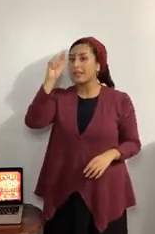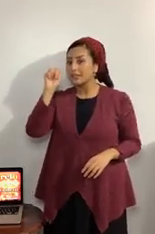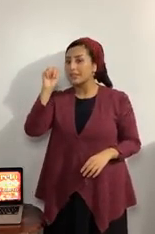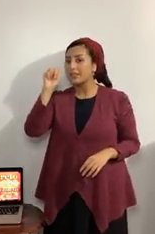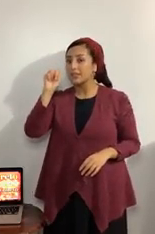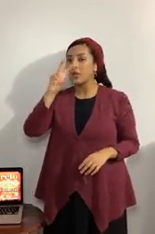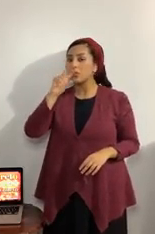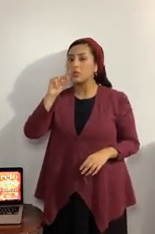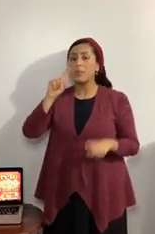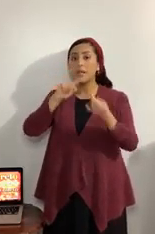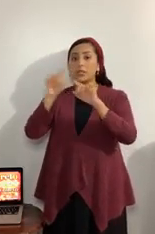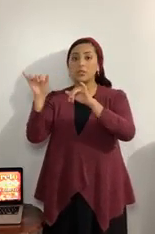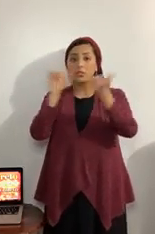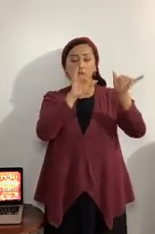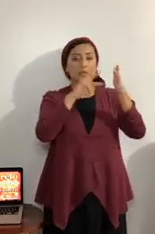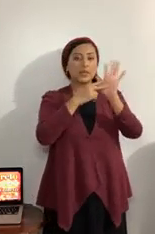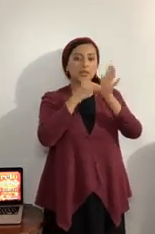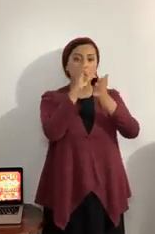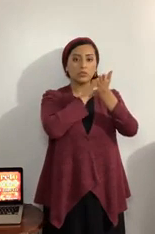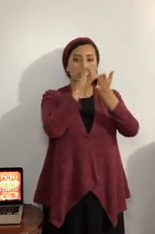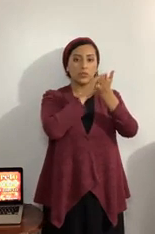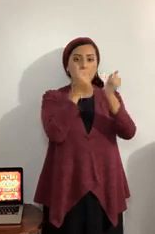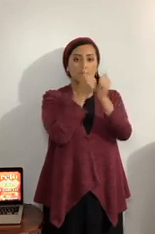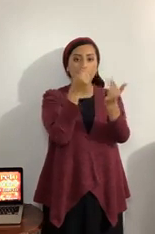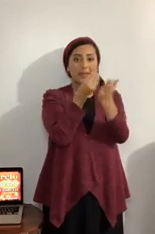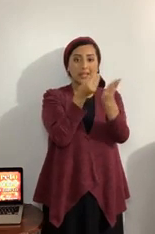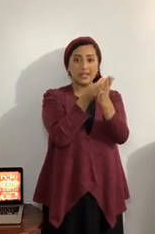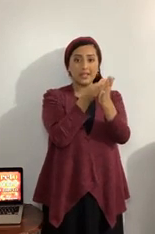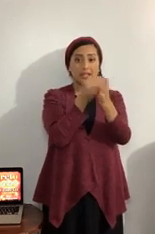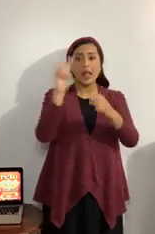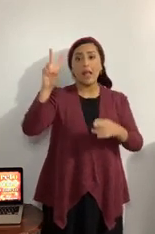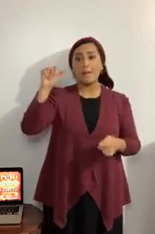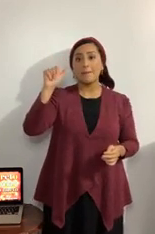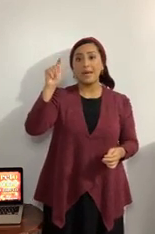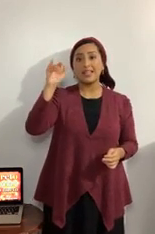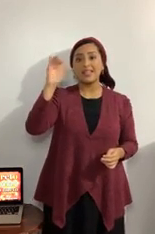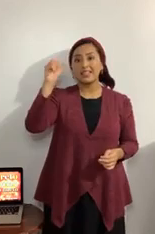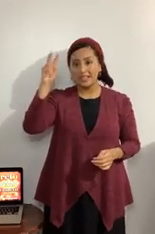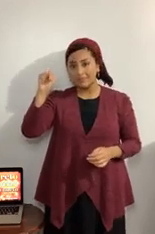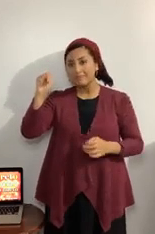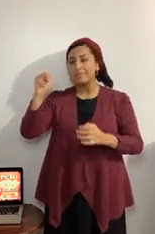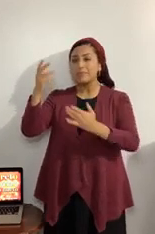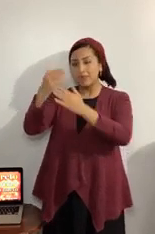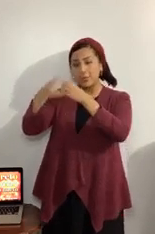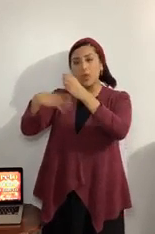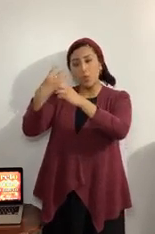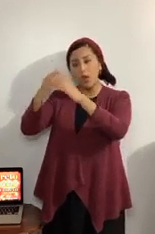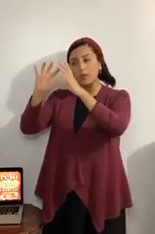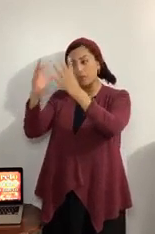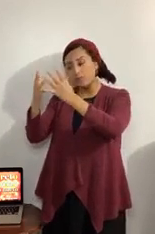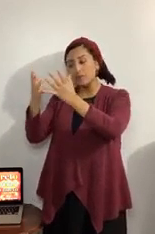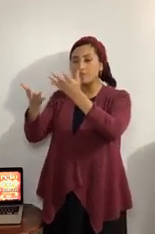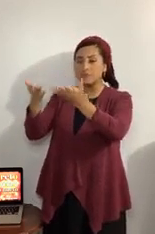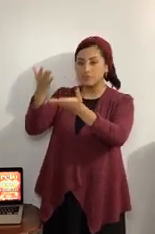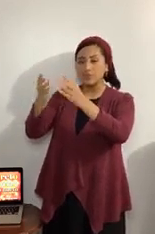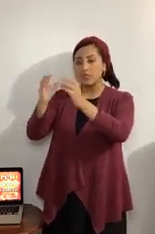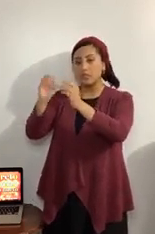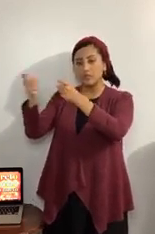York con la bolsa de valores, porque el Vaticano tambalea a cierto grupo de la humanidad, pero no a toda la humanidad, y la bolsa de valores sí a